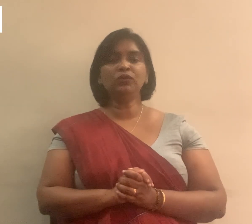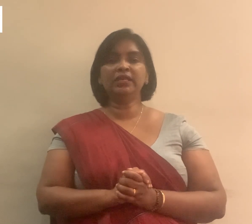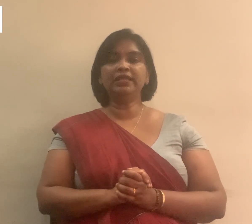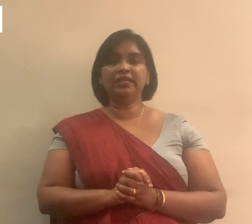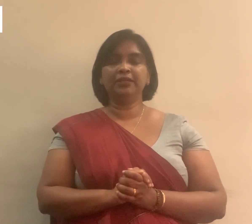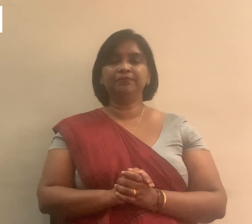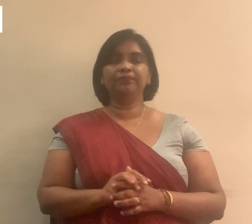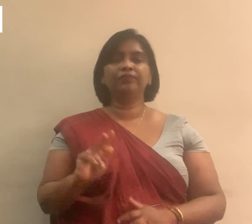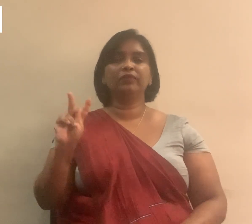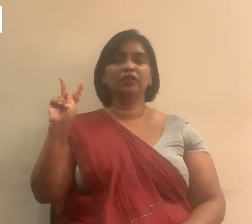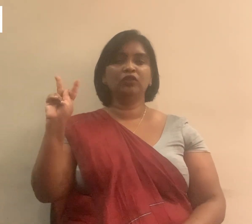කුසලී